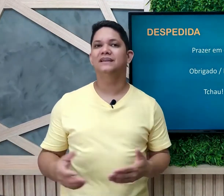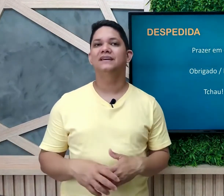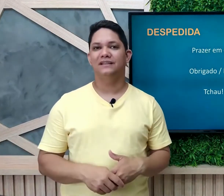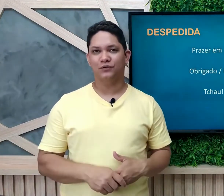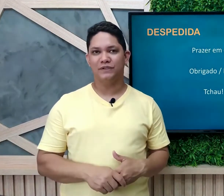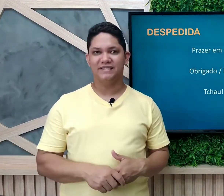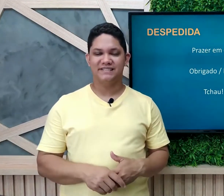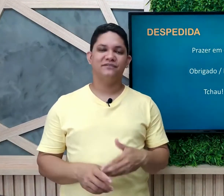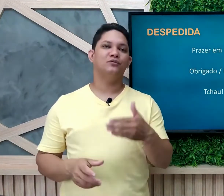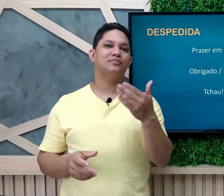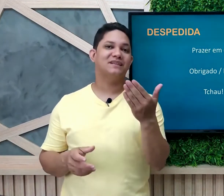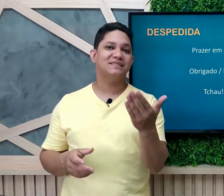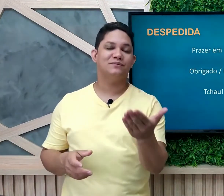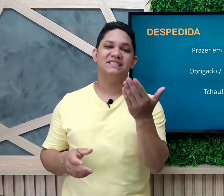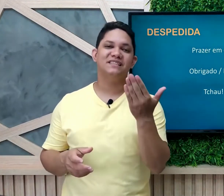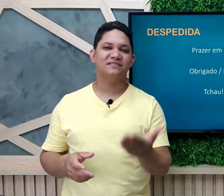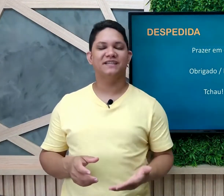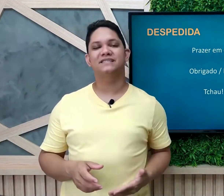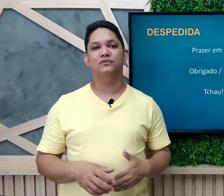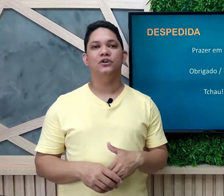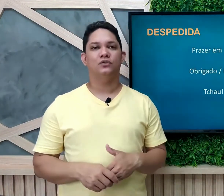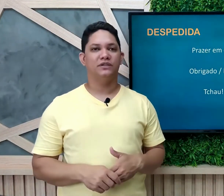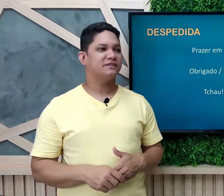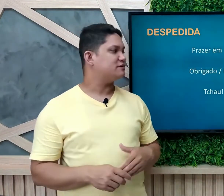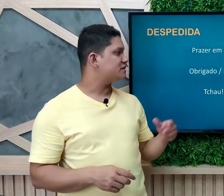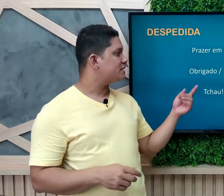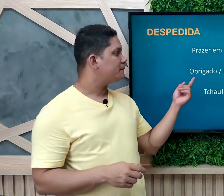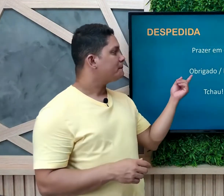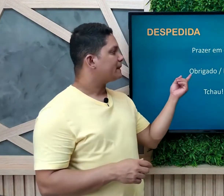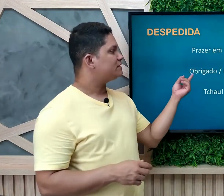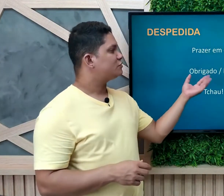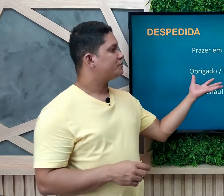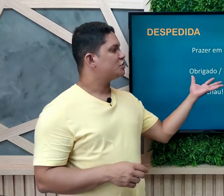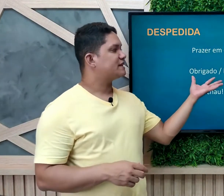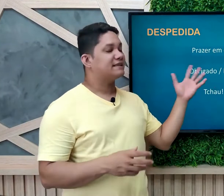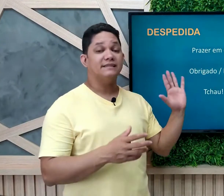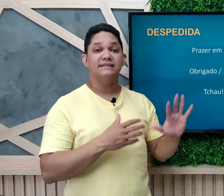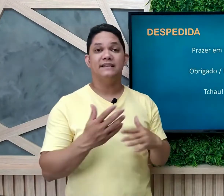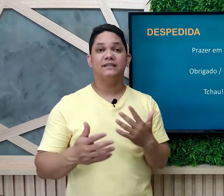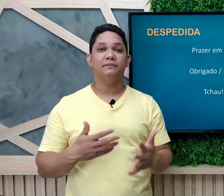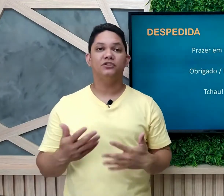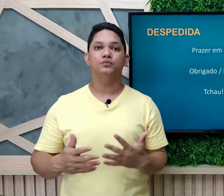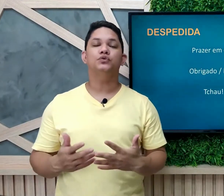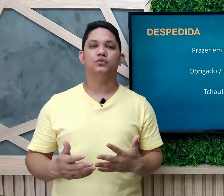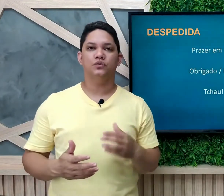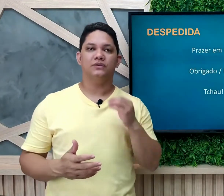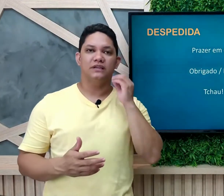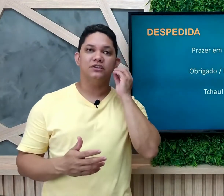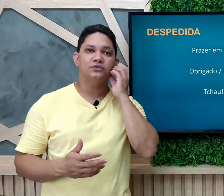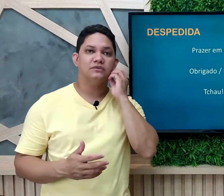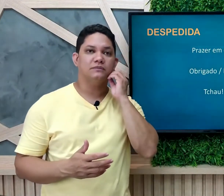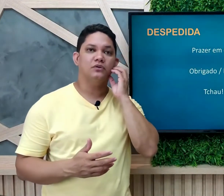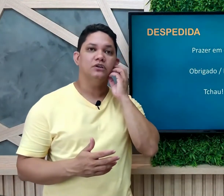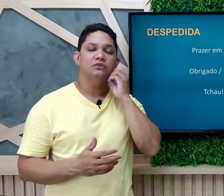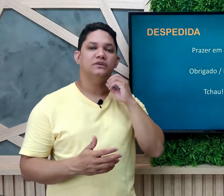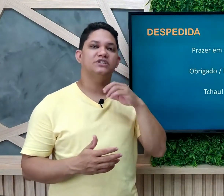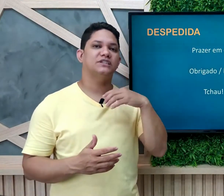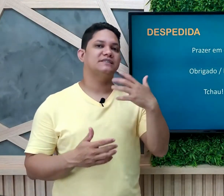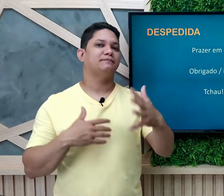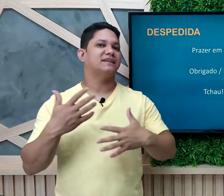lhe conhecer, foi um prazer, uma satisfação conhecer você. A gente pode agradecer, e depende muito do contexto, tá bom? Do que está se